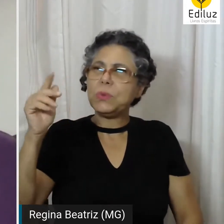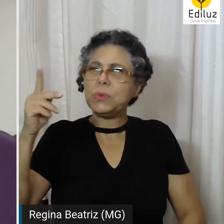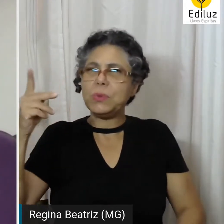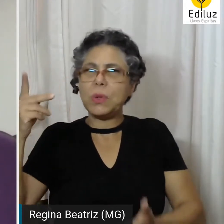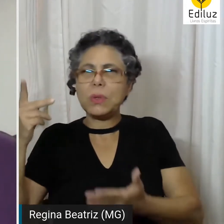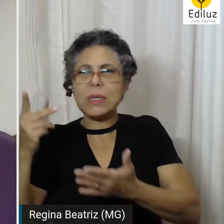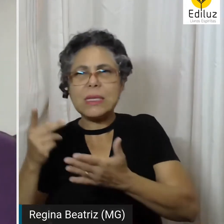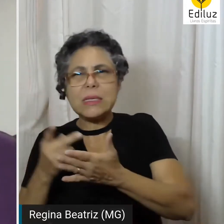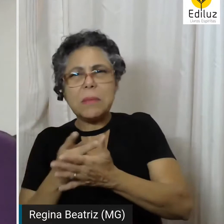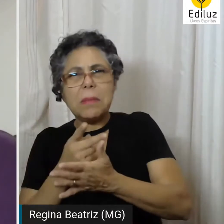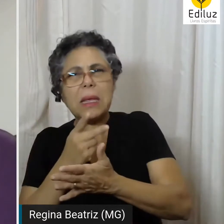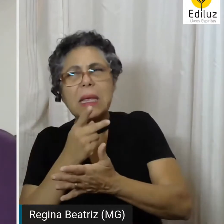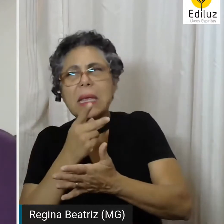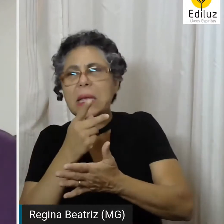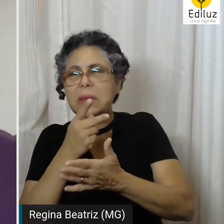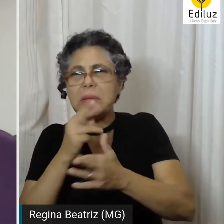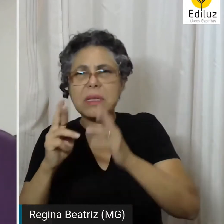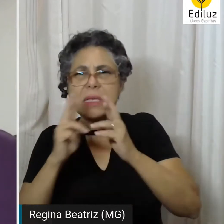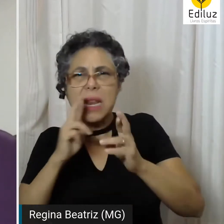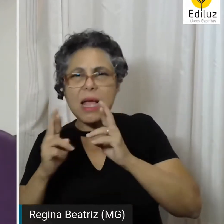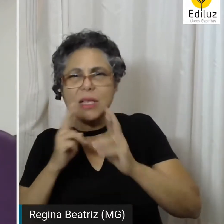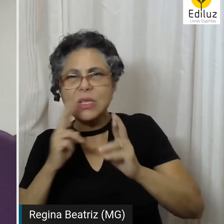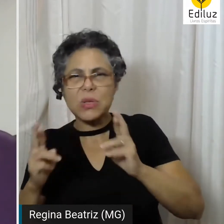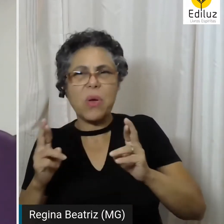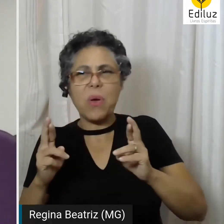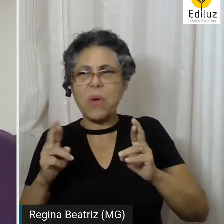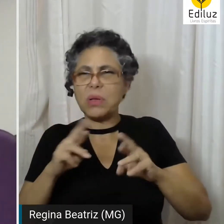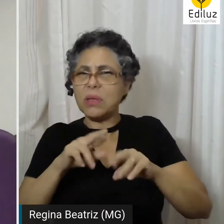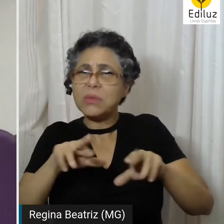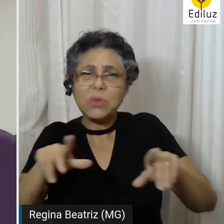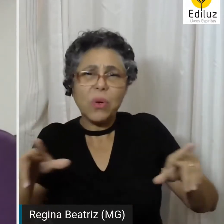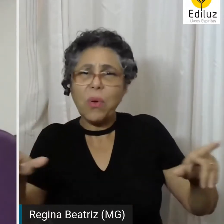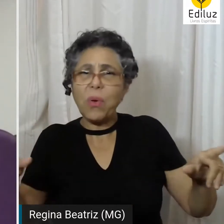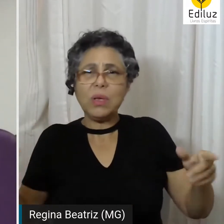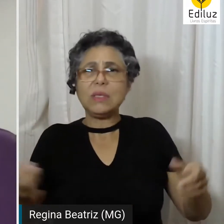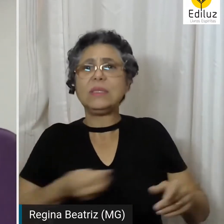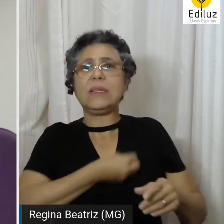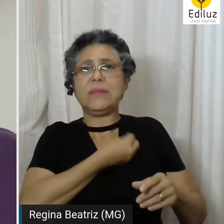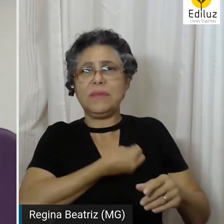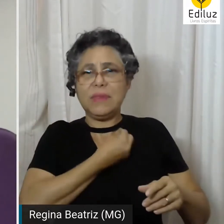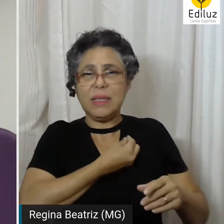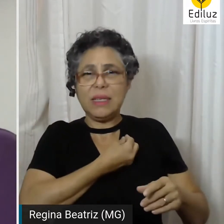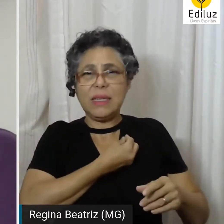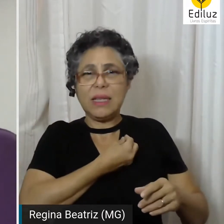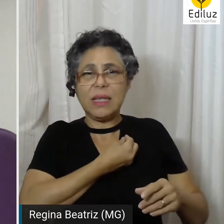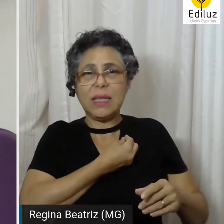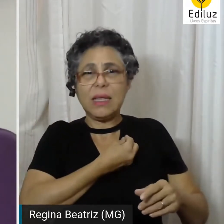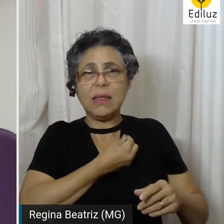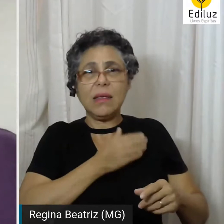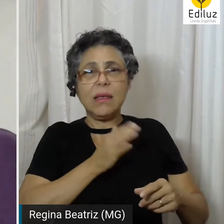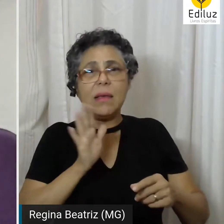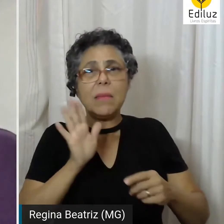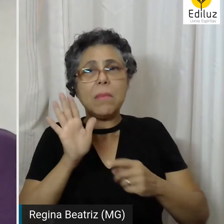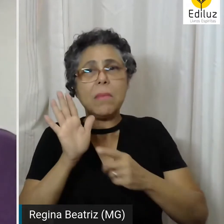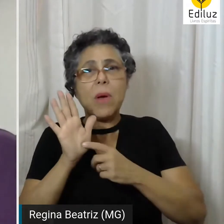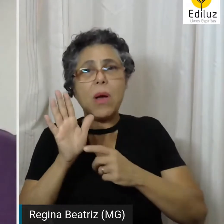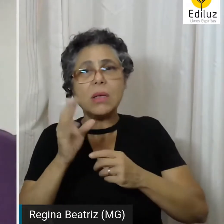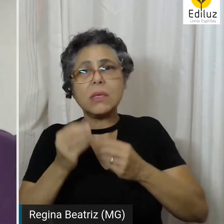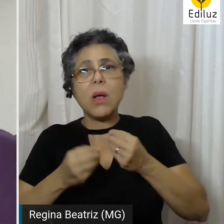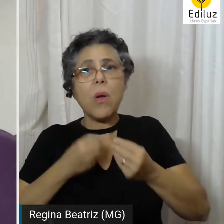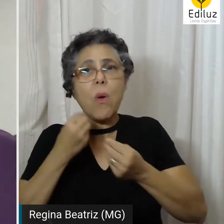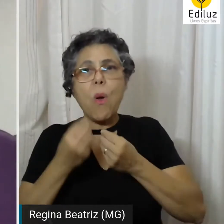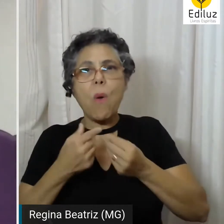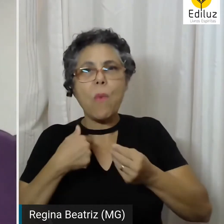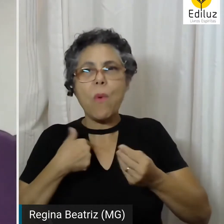minhas relações, para as circunstâncias, que simplesmente vão determinar em que ponto eu